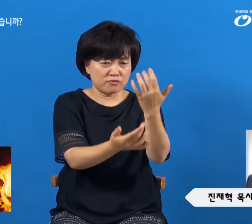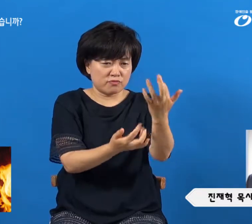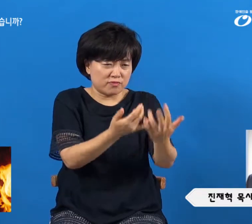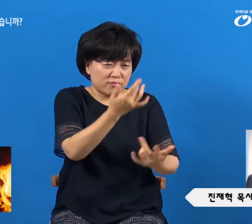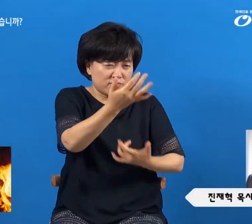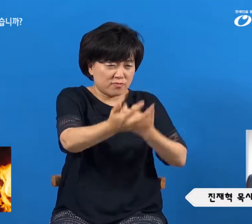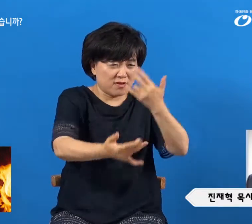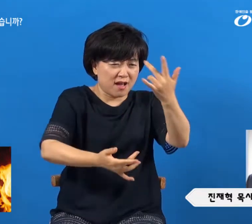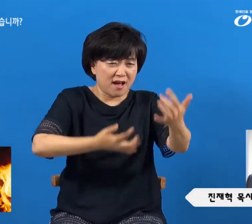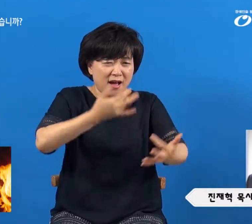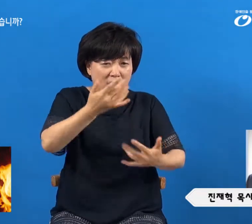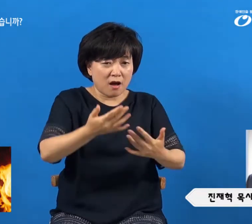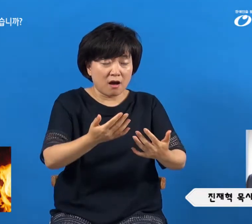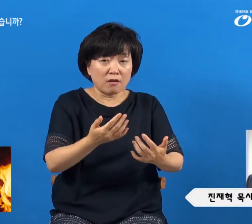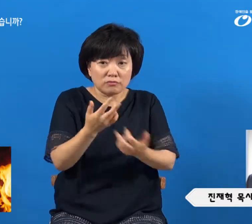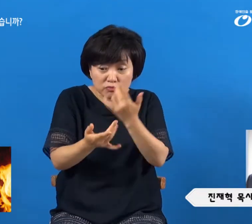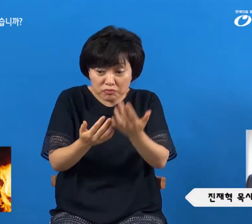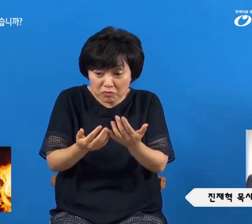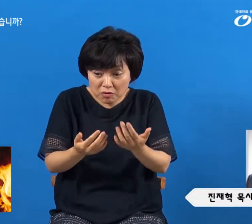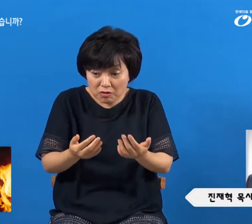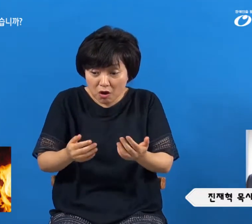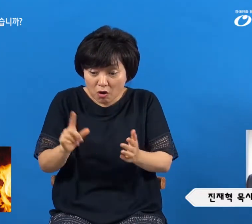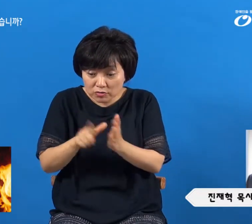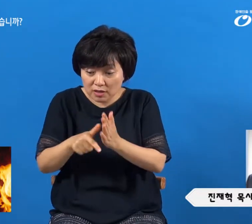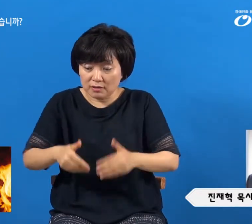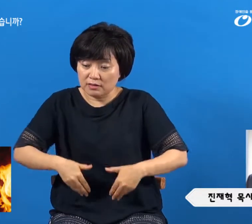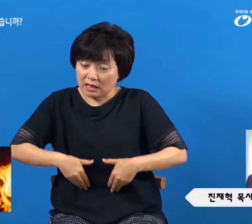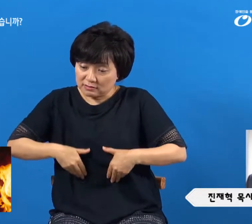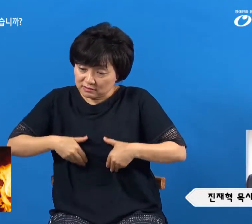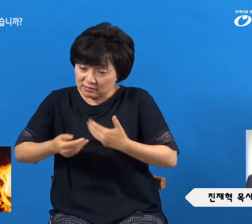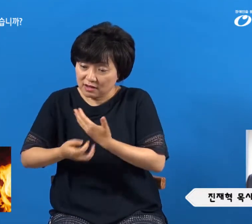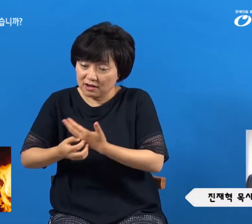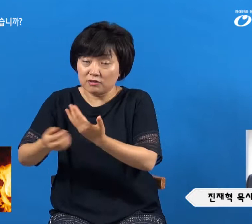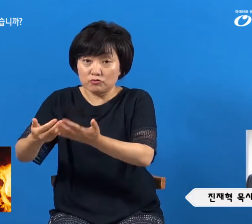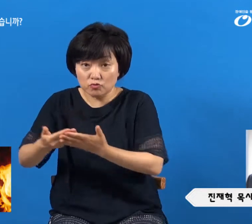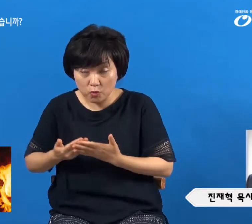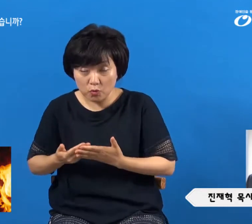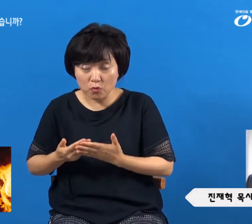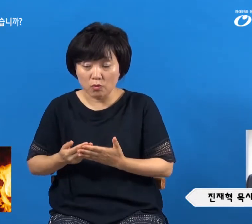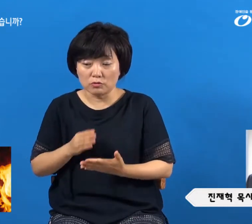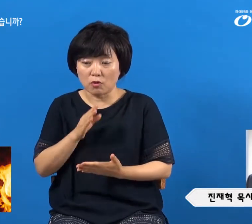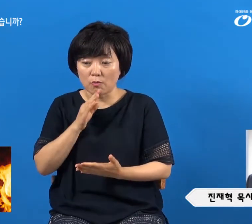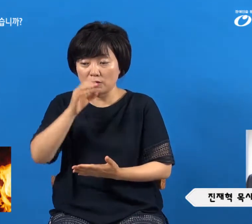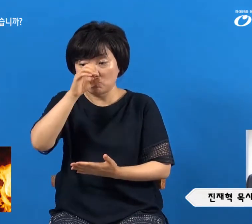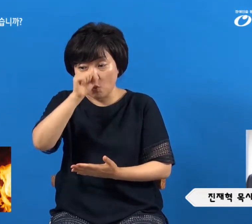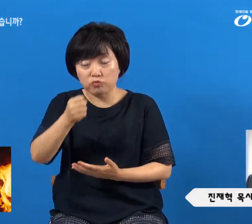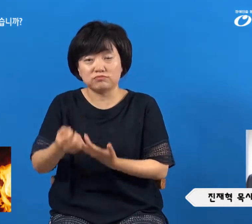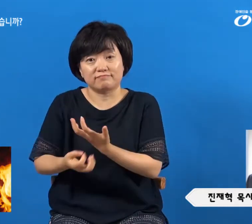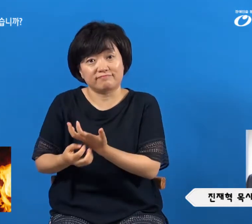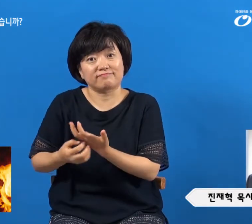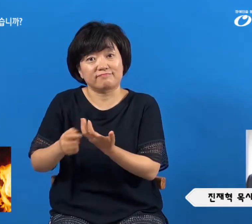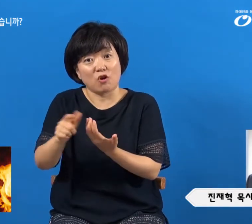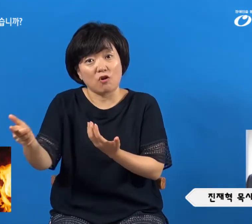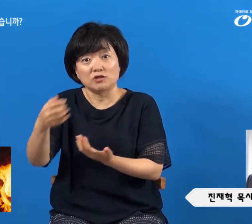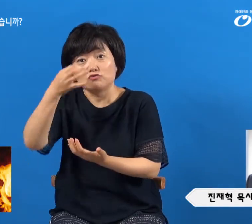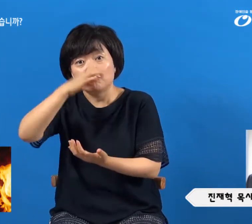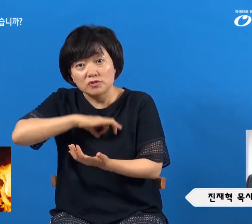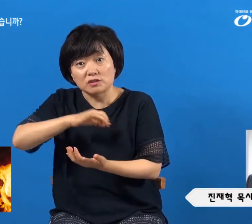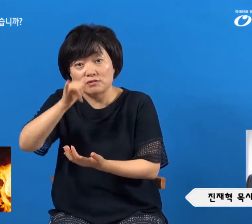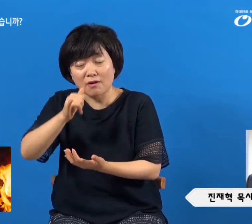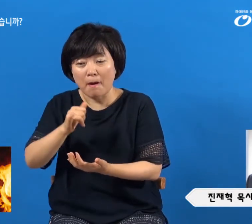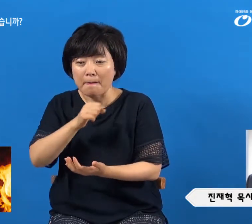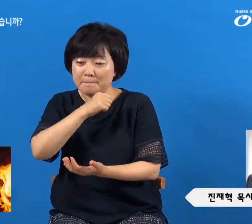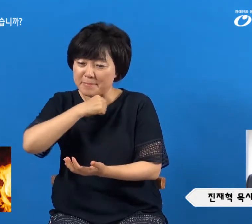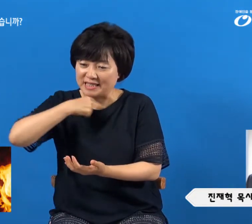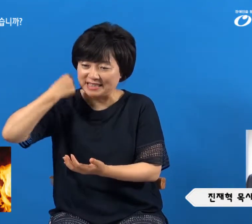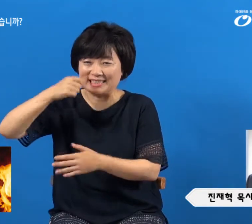얼마나 중요하고 필요한가. 우리를 따뜻하게 해줍니다. 우리에게 정말 좋은 것을 줄 때가 많습니다. 아주